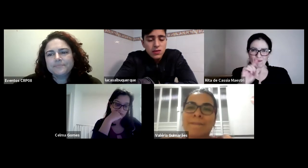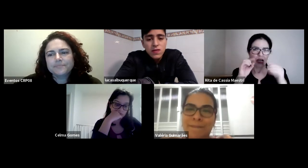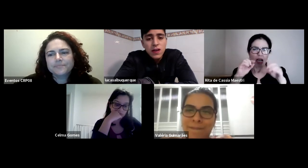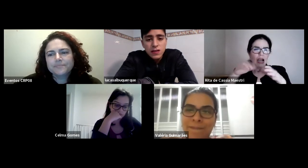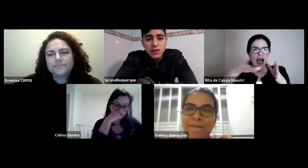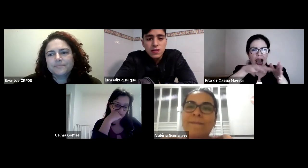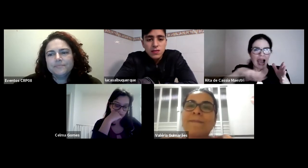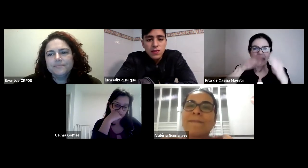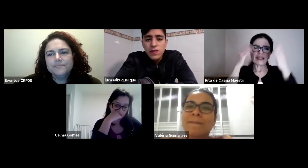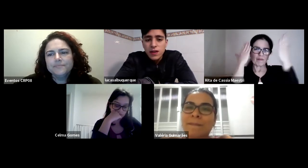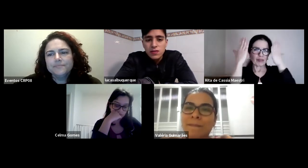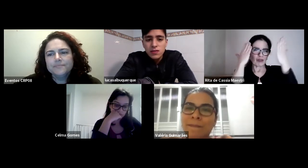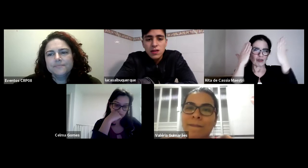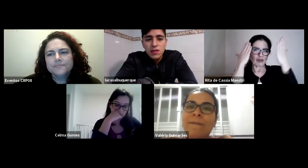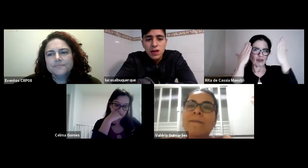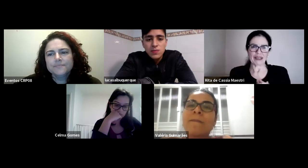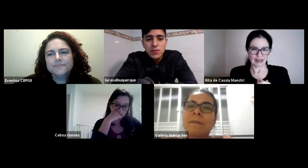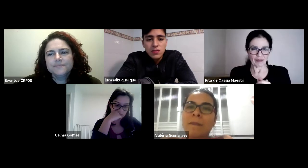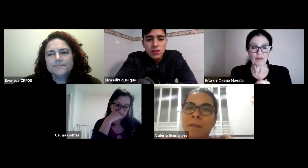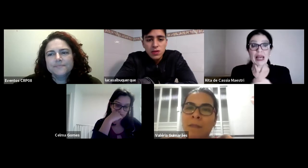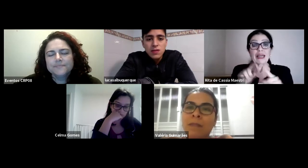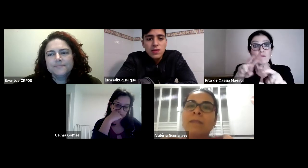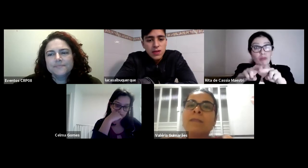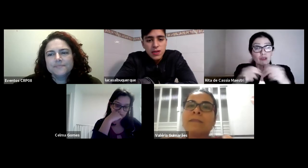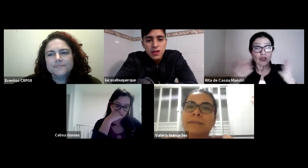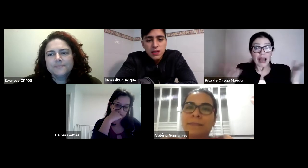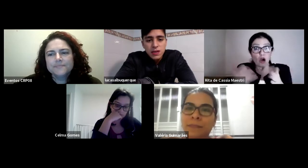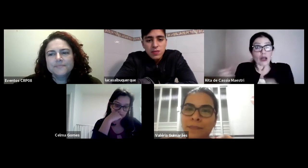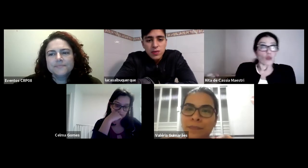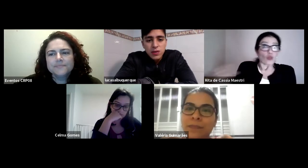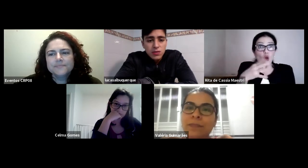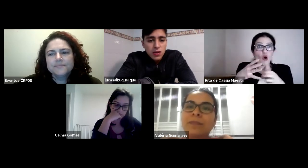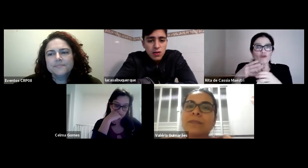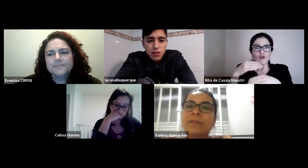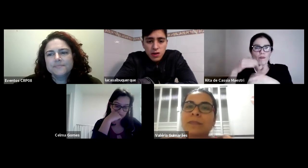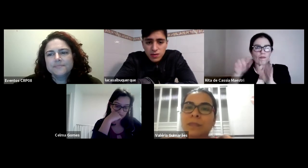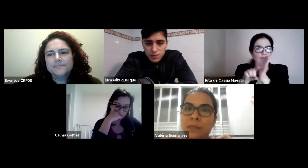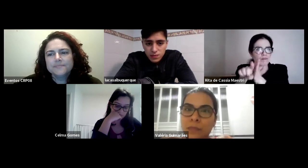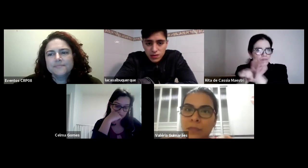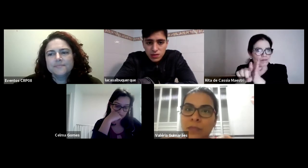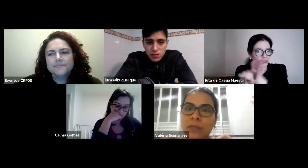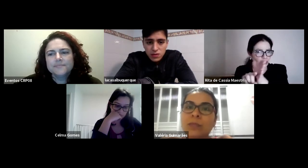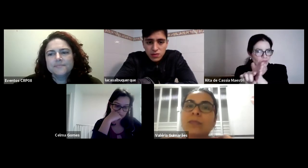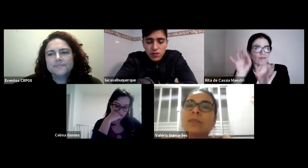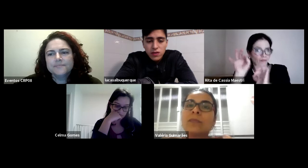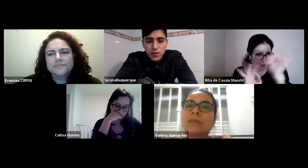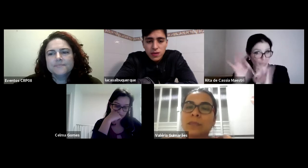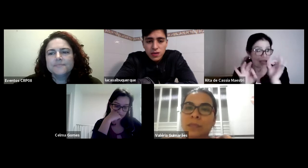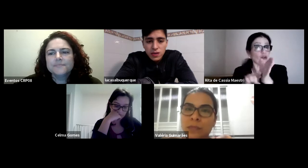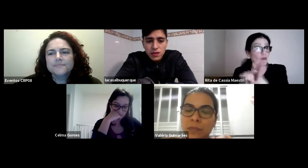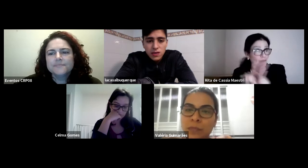não são fáceis. Então, não é fácil, né? Então, a área da psicologia... Por isso que agora nós estamos